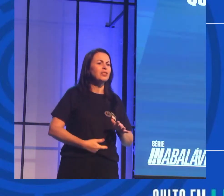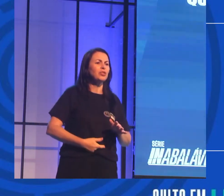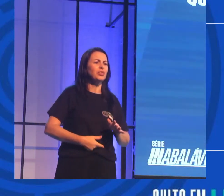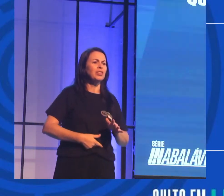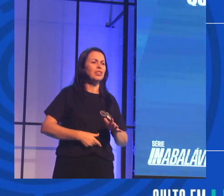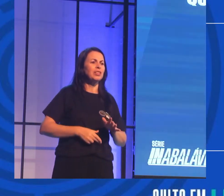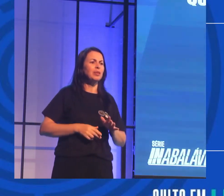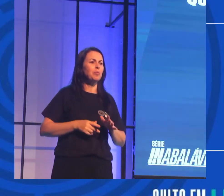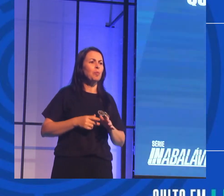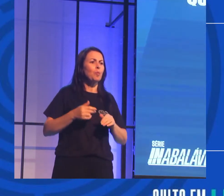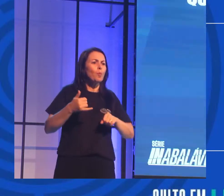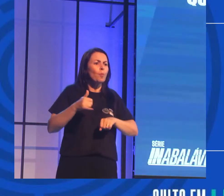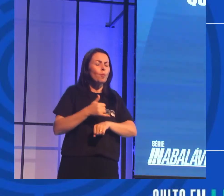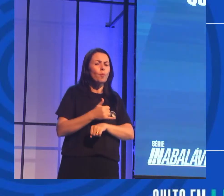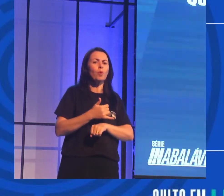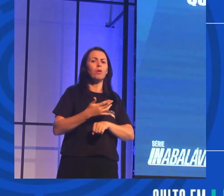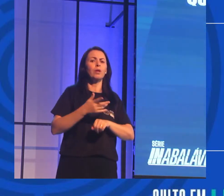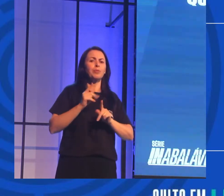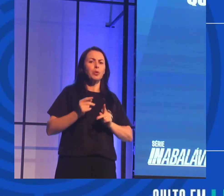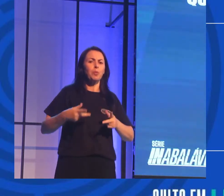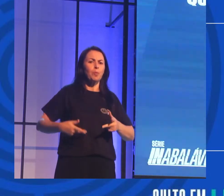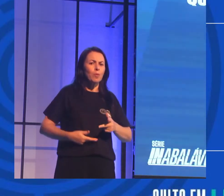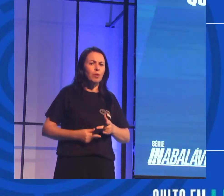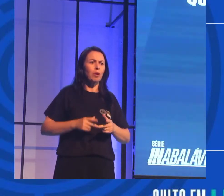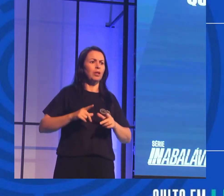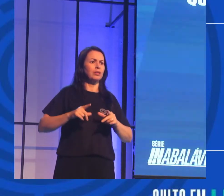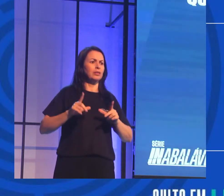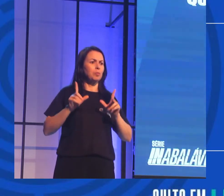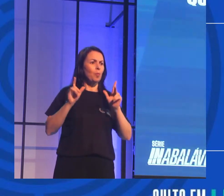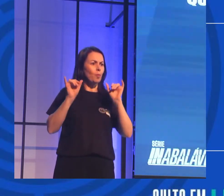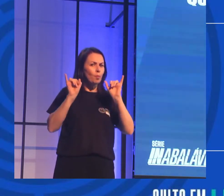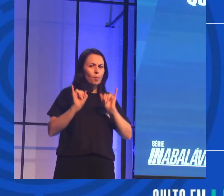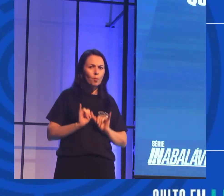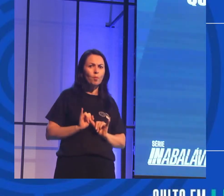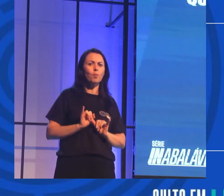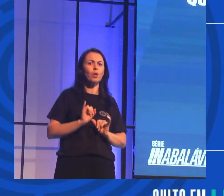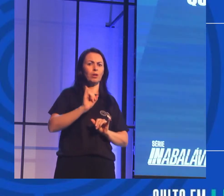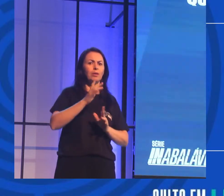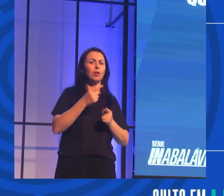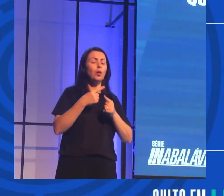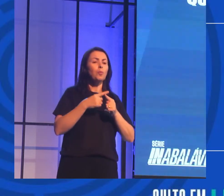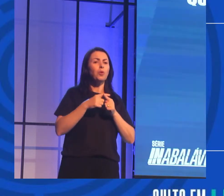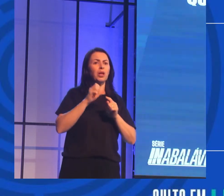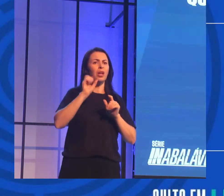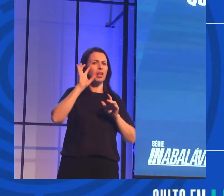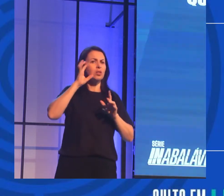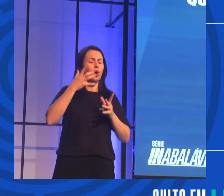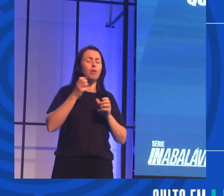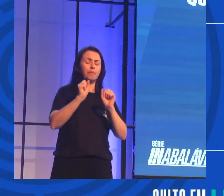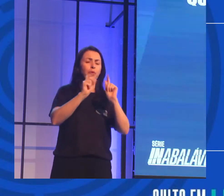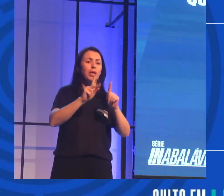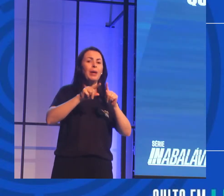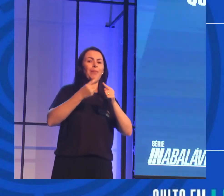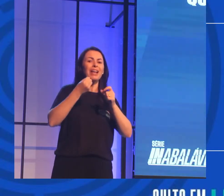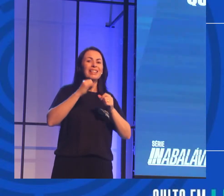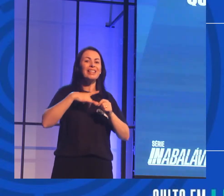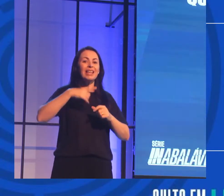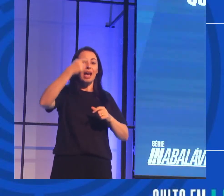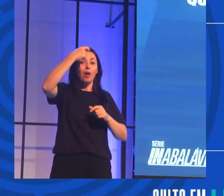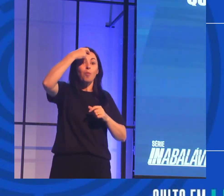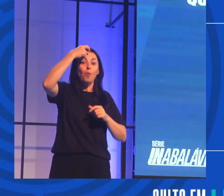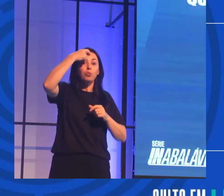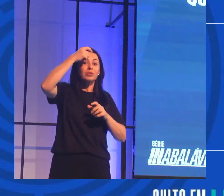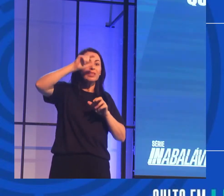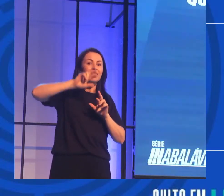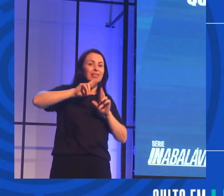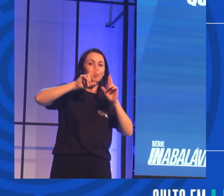É uma solução? É uma solução. Mas se você não mudou a sua cabeça, se você não mudou o seu perfil de como você se